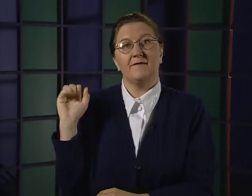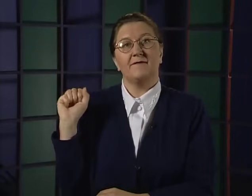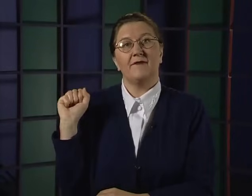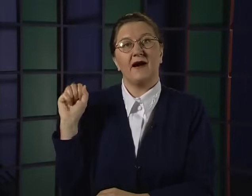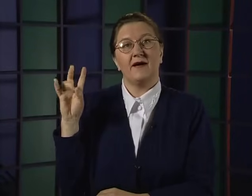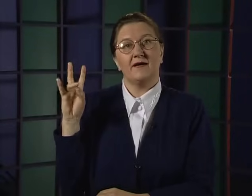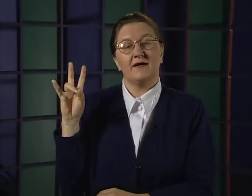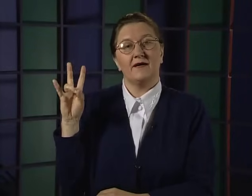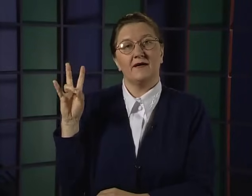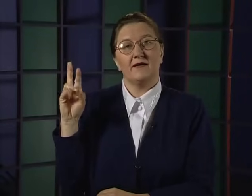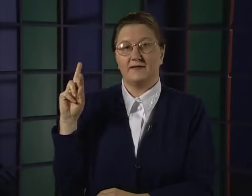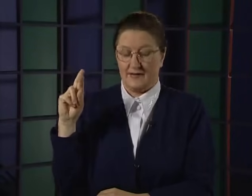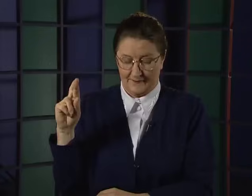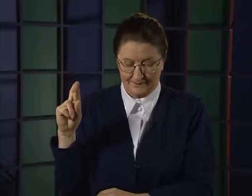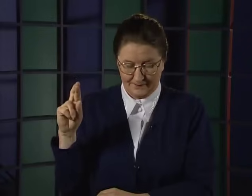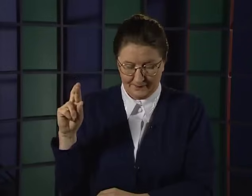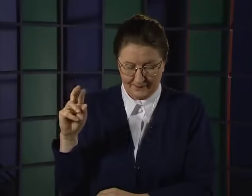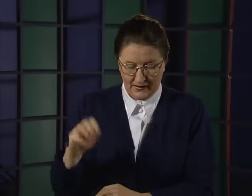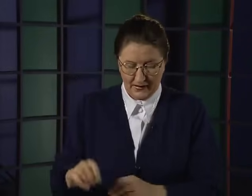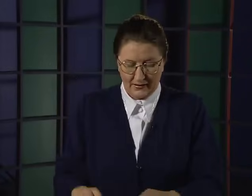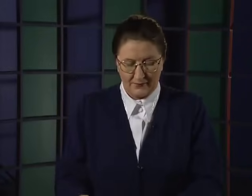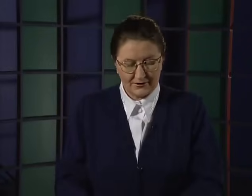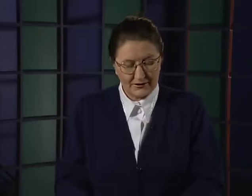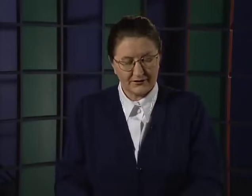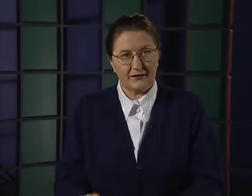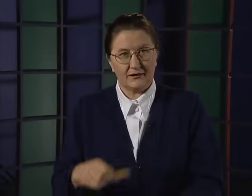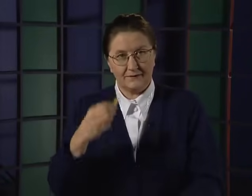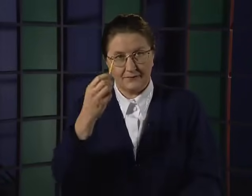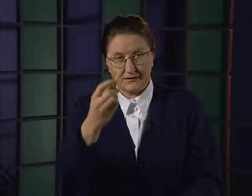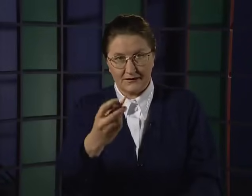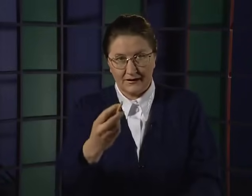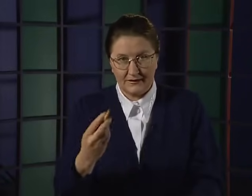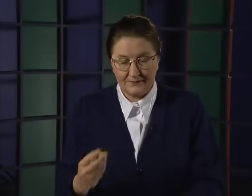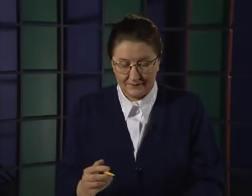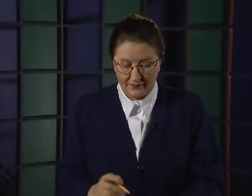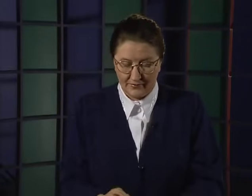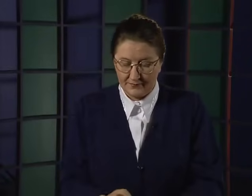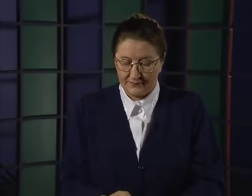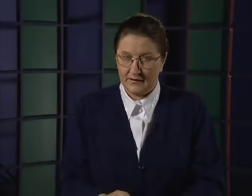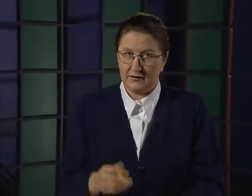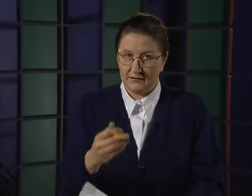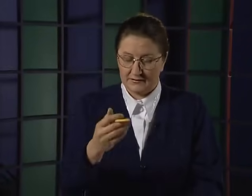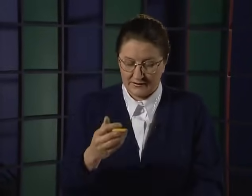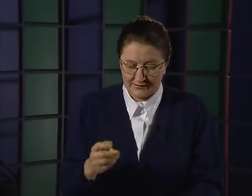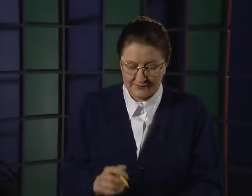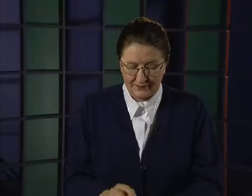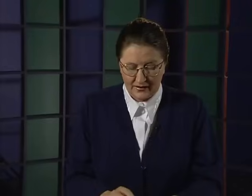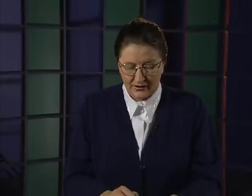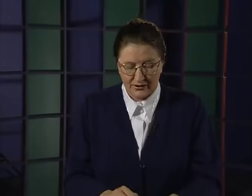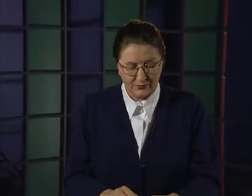Ва. Ня. Пожалуйста, и задание вам на это занятие из